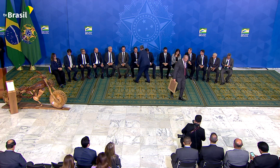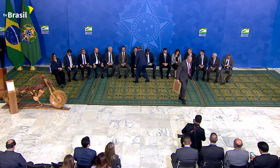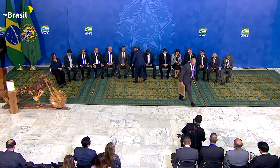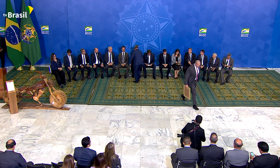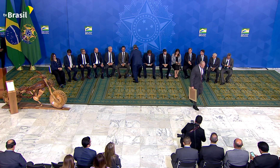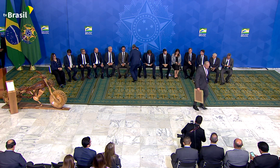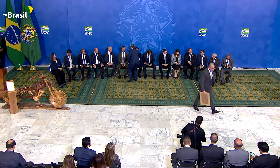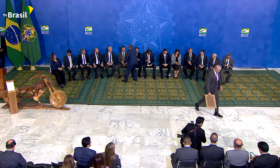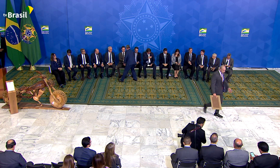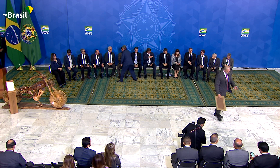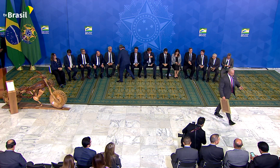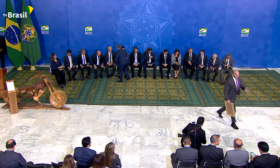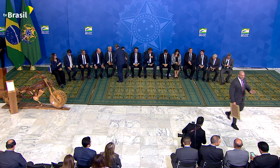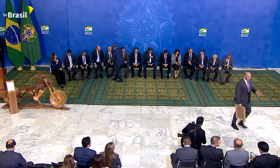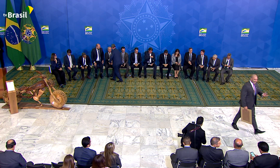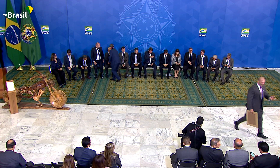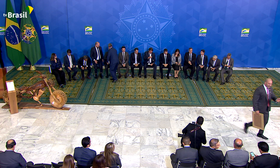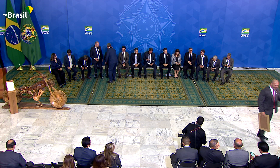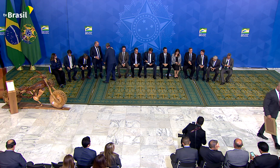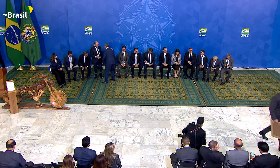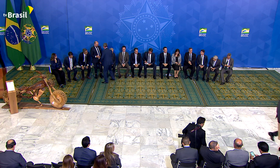é que hoje